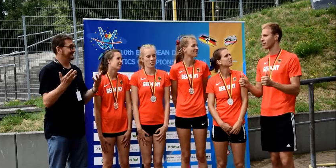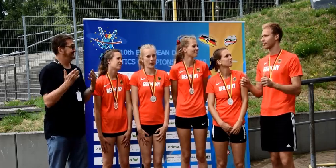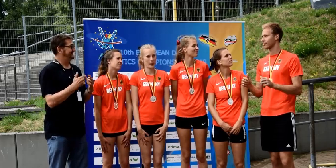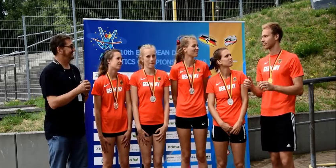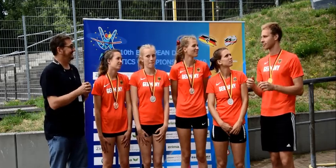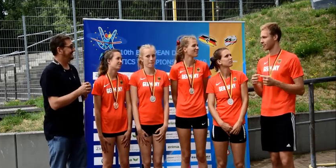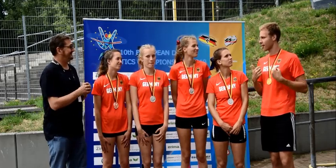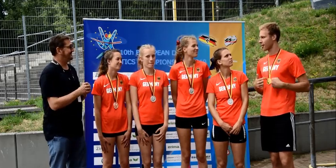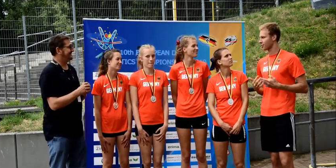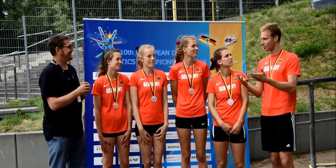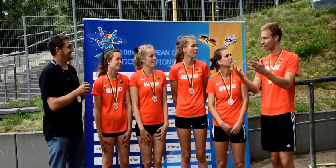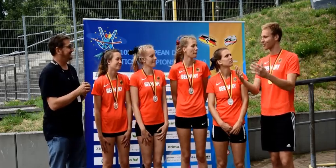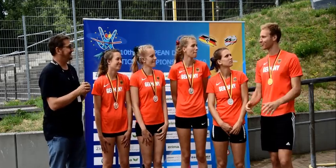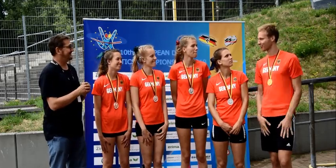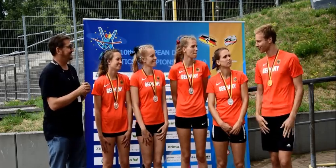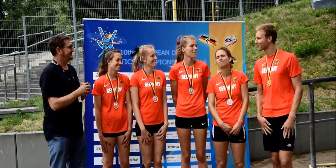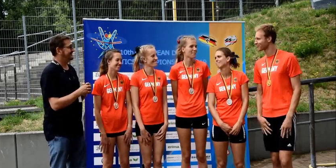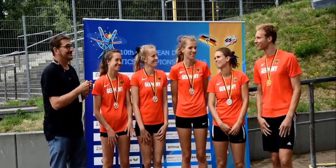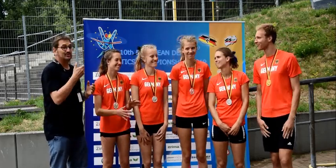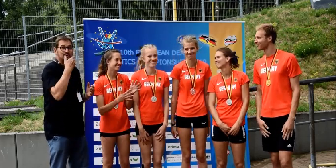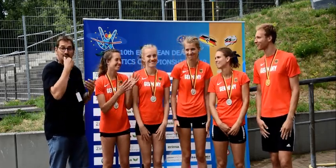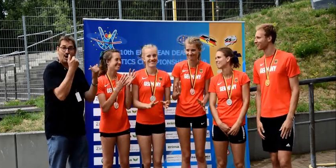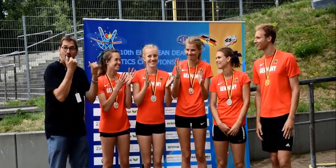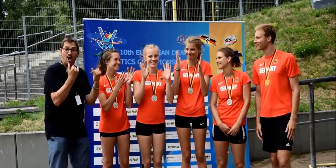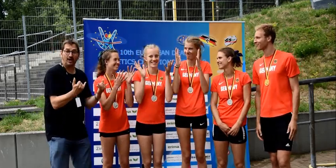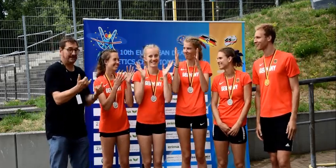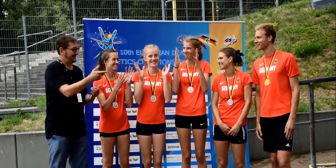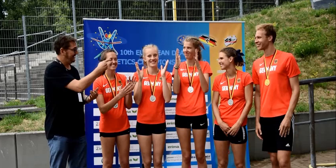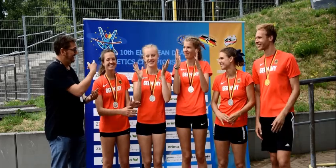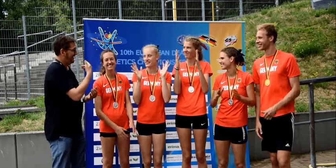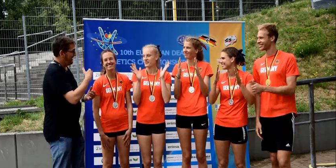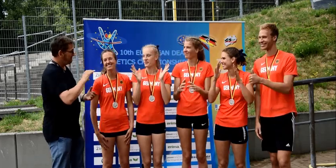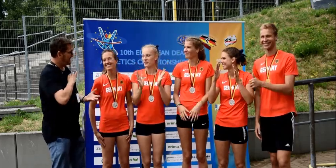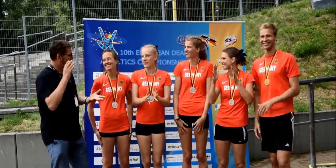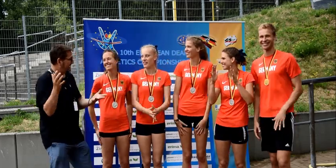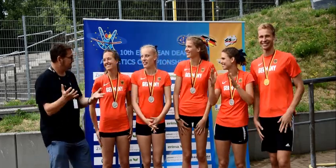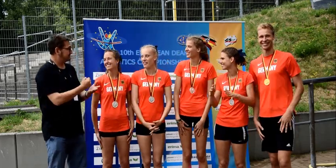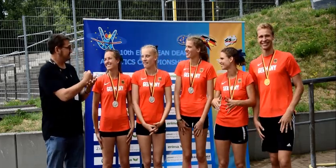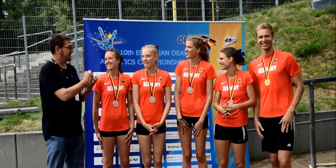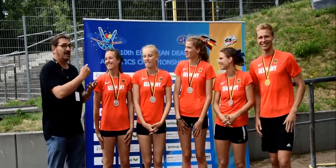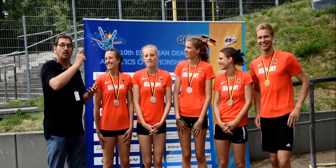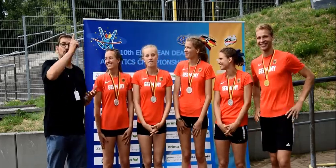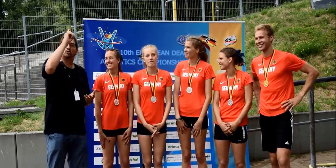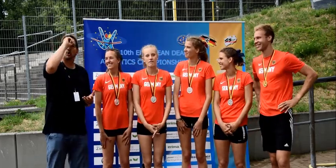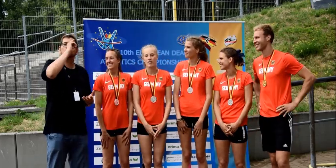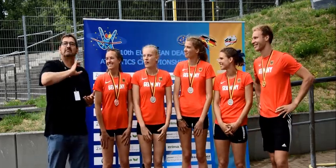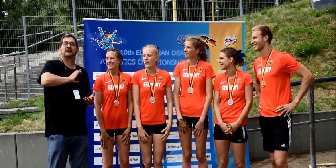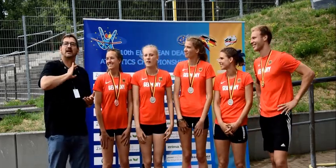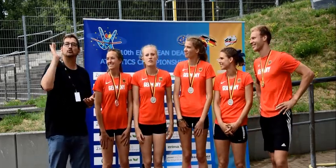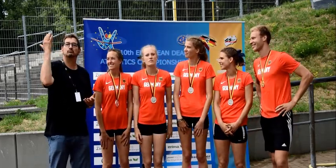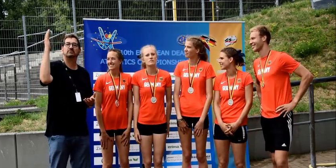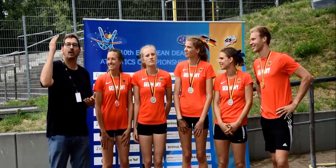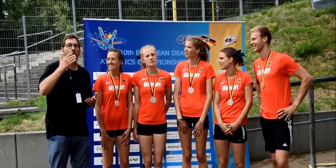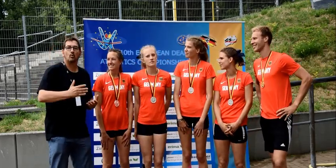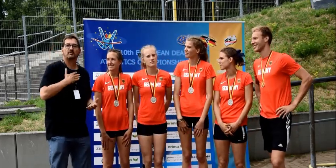toll, ganz toll. Also das ist so mein Glückwunsch nochmal. Und heute haben sie ja Medaille geholt. Heute Deutschland, Medaillenspiegel, gucke ich